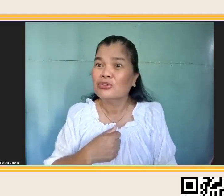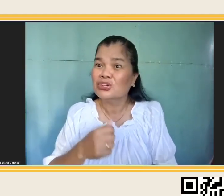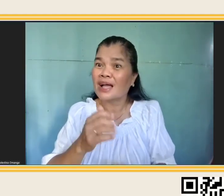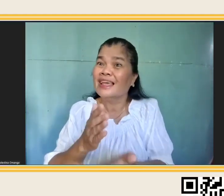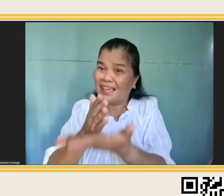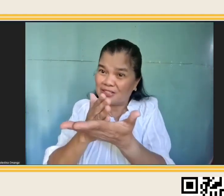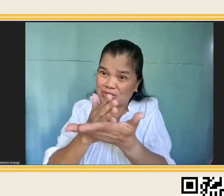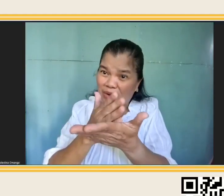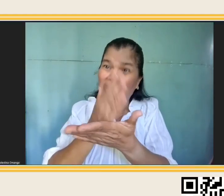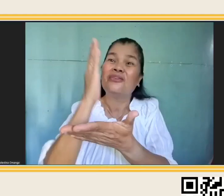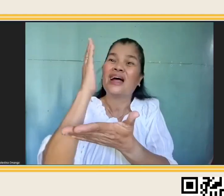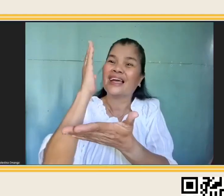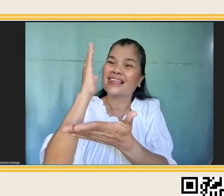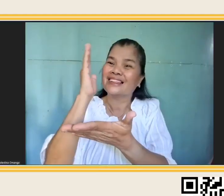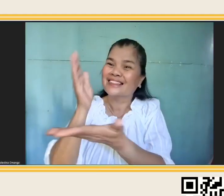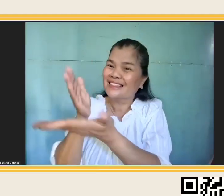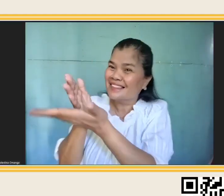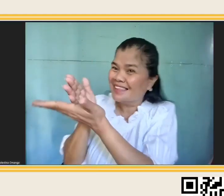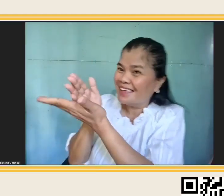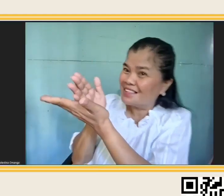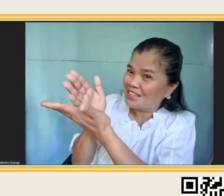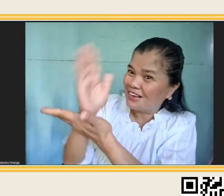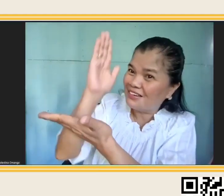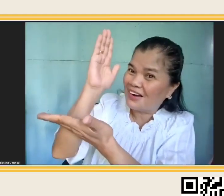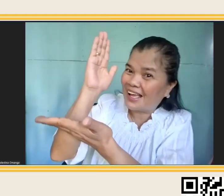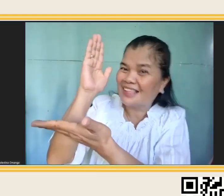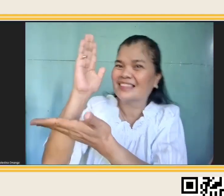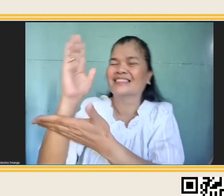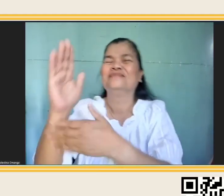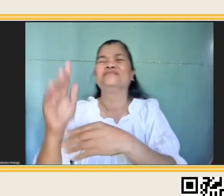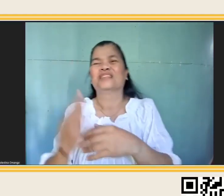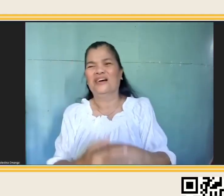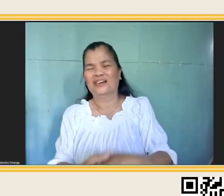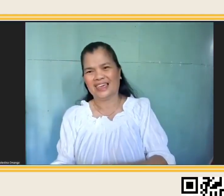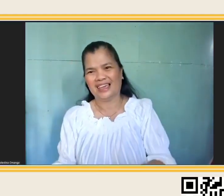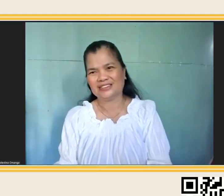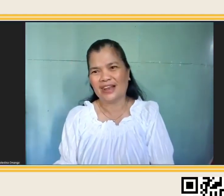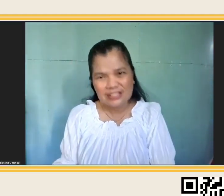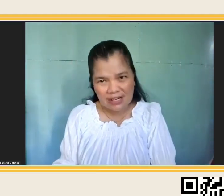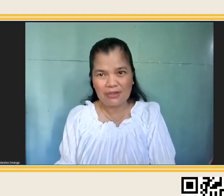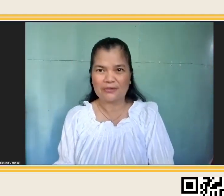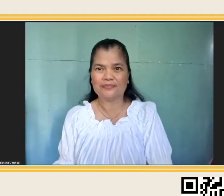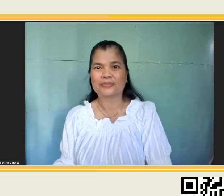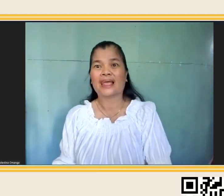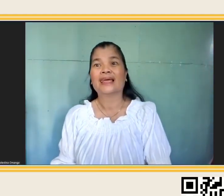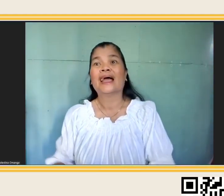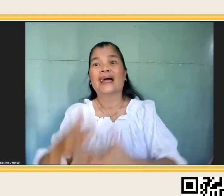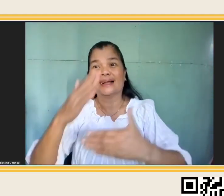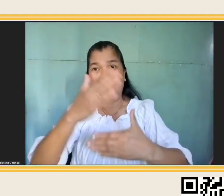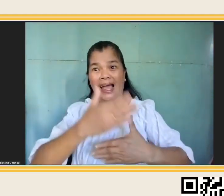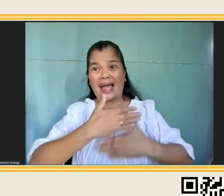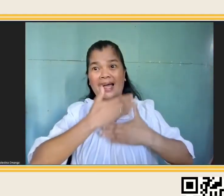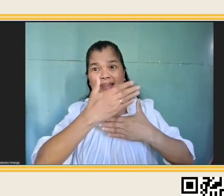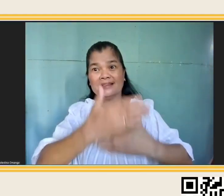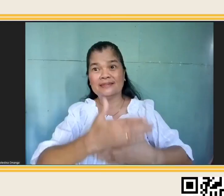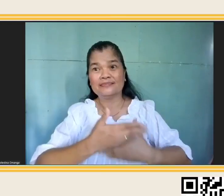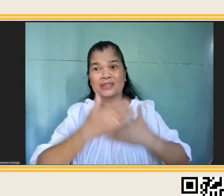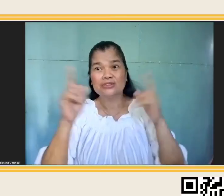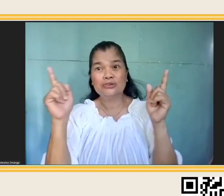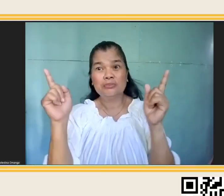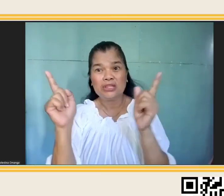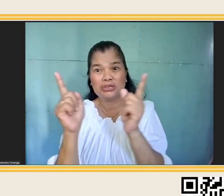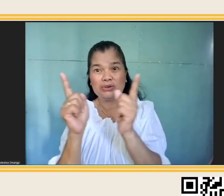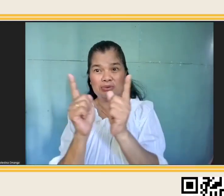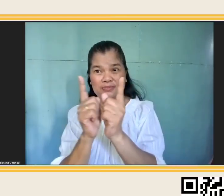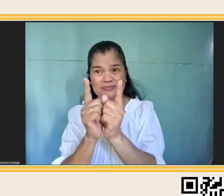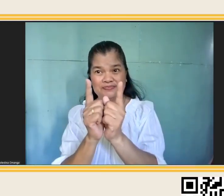ang sagot dyan, it's all right. It's all right. Okay, so let's review. Glad